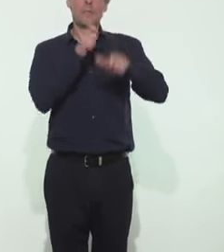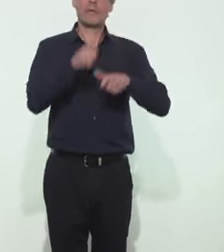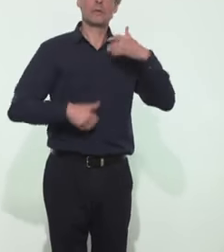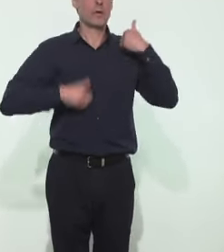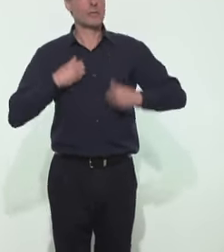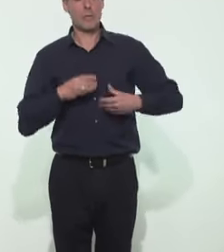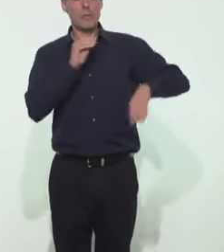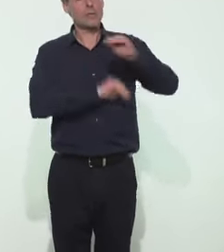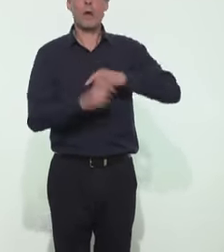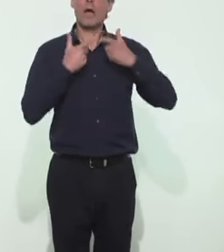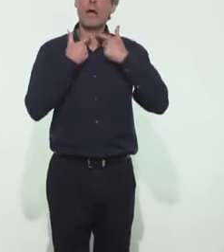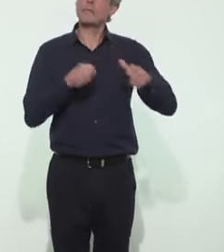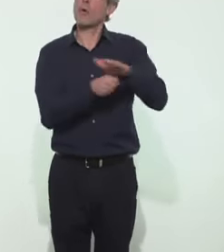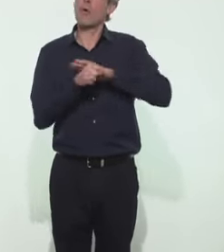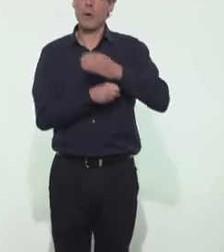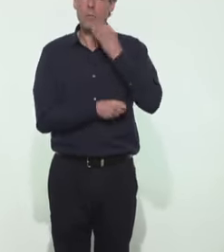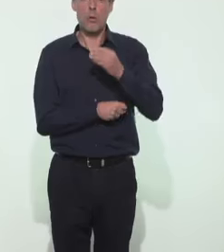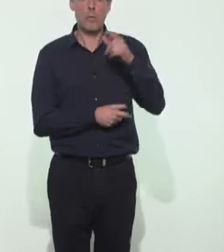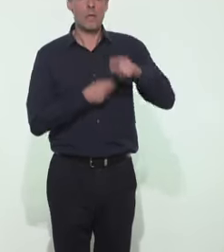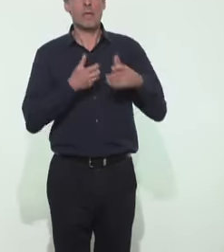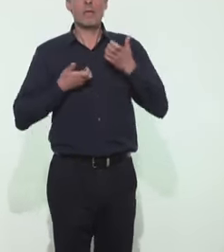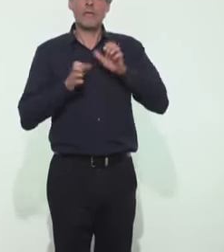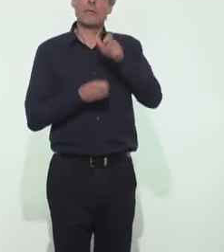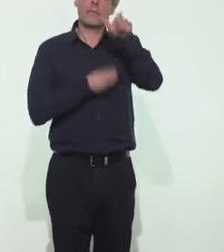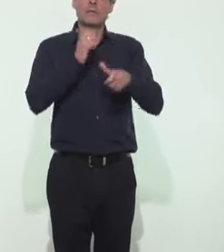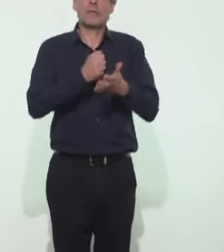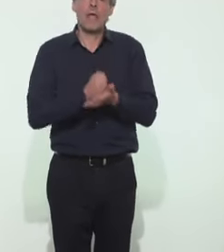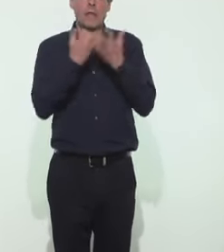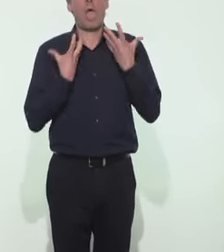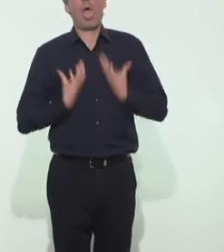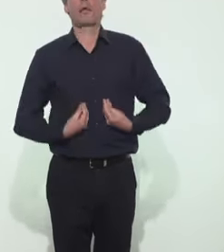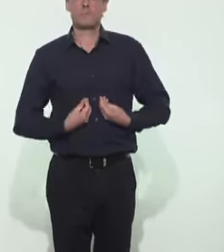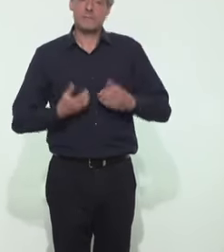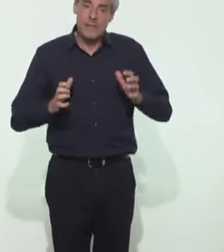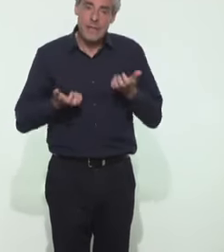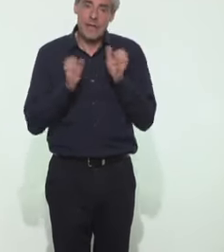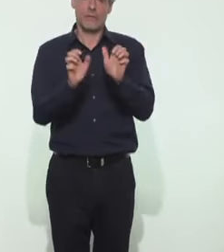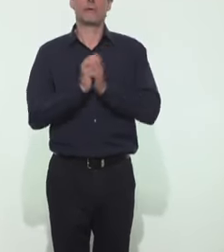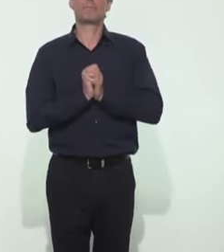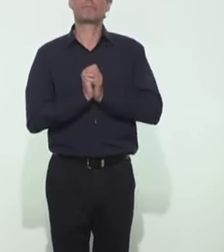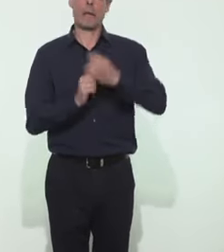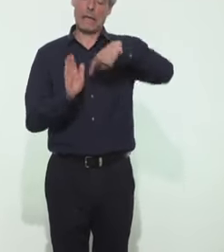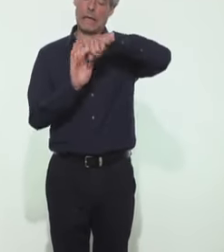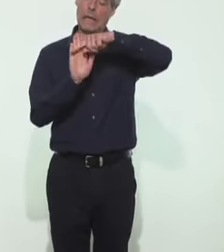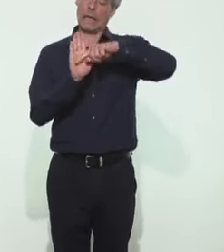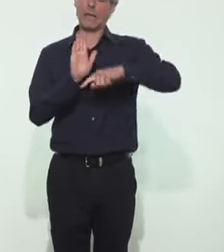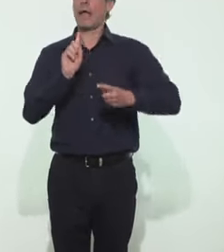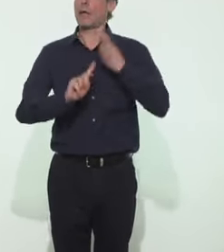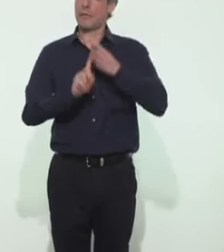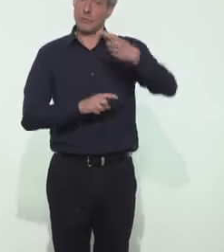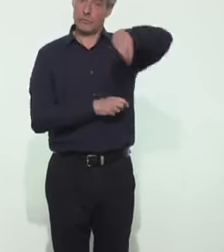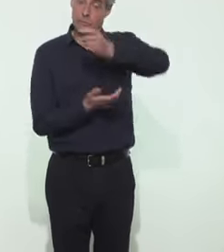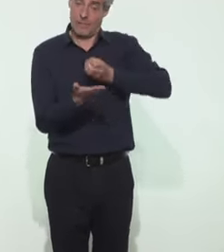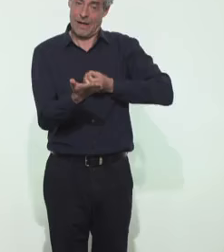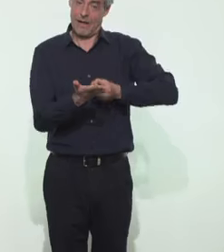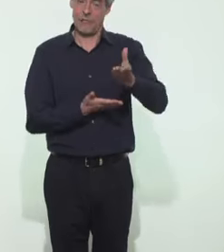handicapées et prévenir l'épuisement des aidants je voudrais vous redire un mot de ces mesures qui sont absolument essentielles et qui